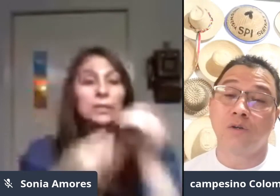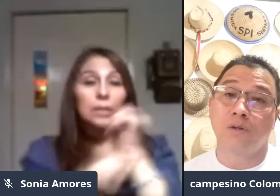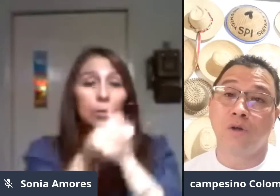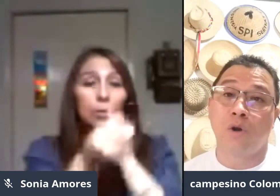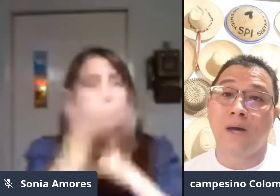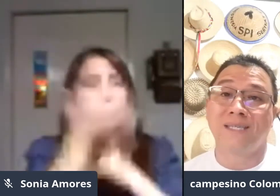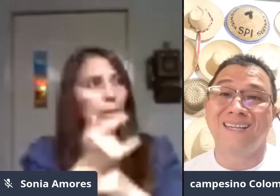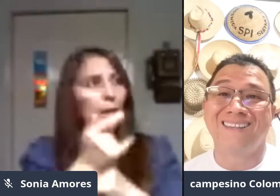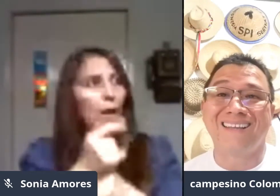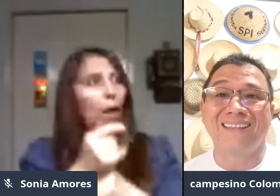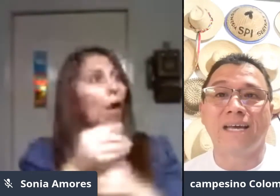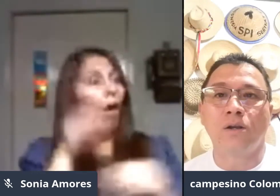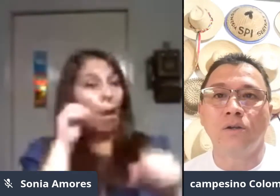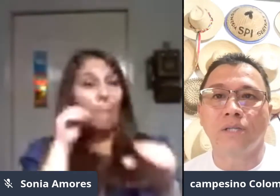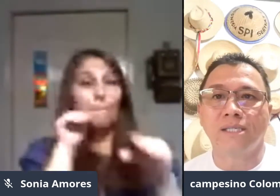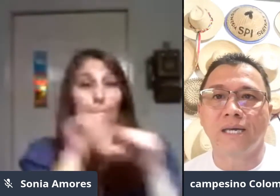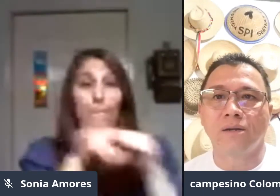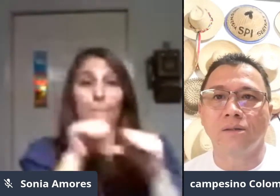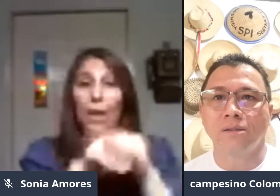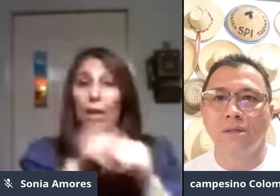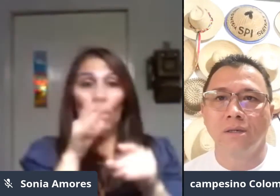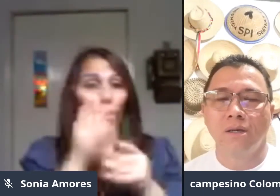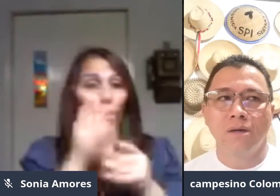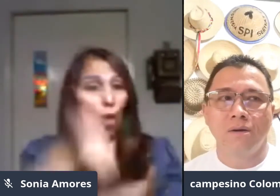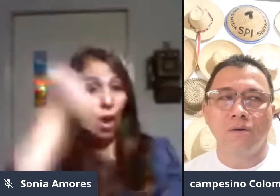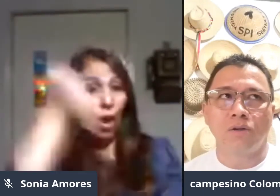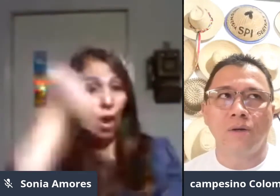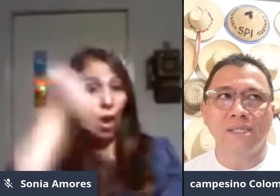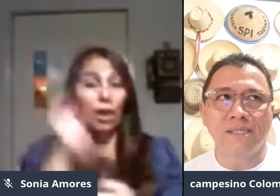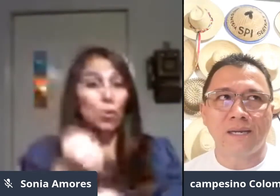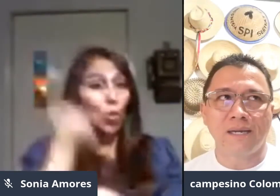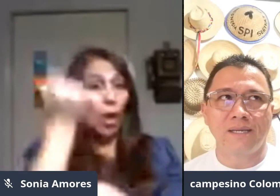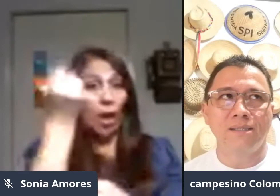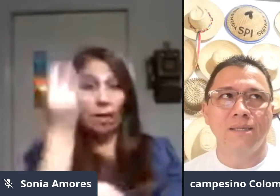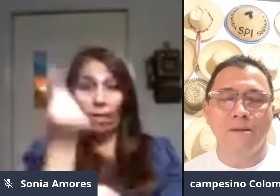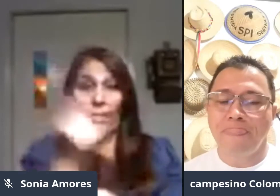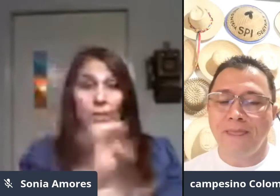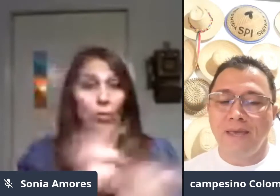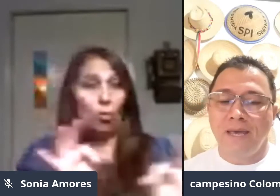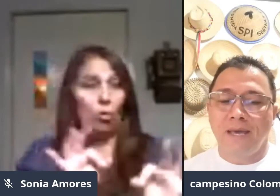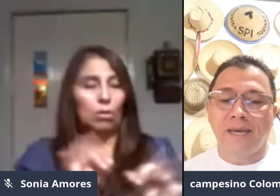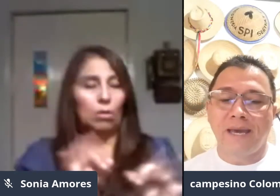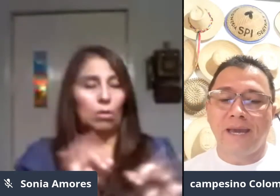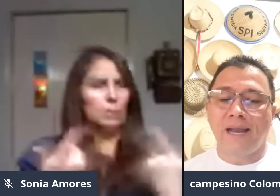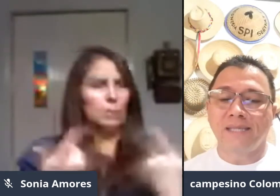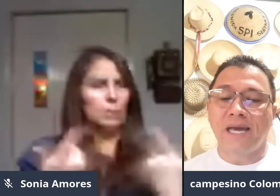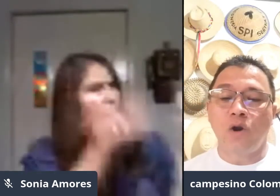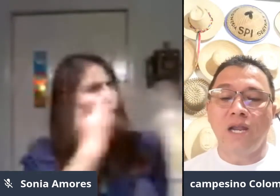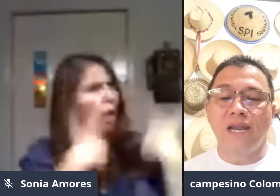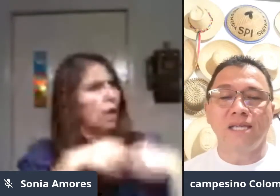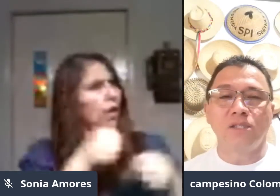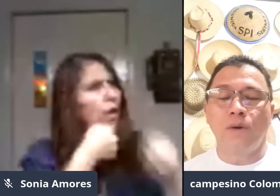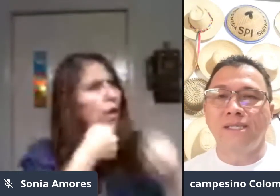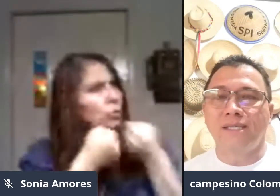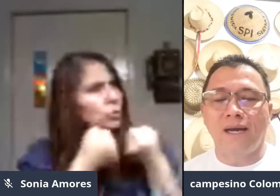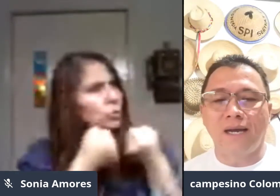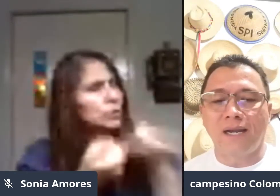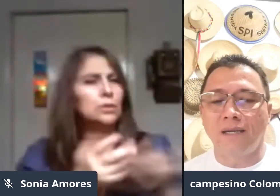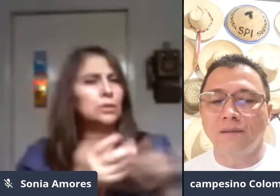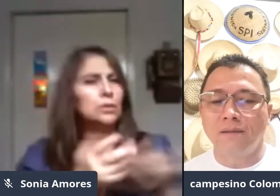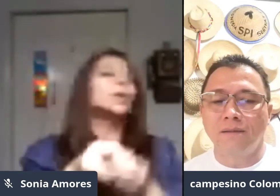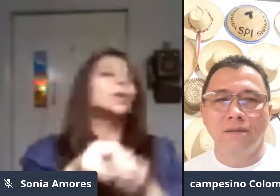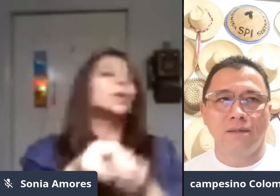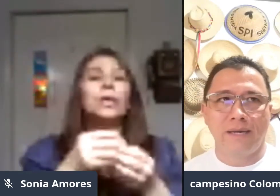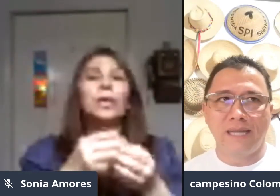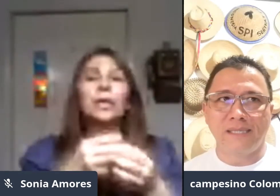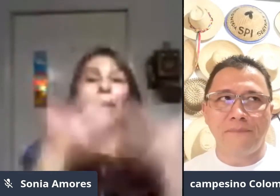así no lo hacen entender los noticieros o todas estas redes, que las aerolíneas no están